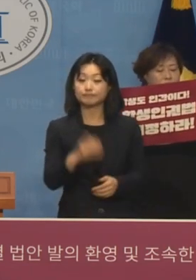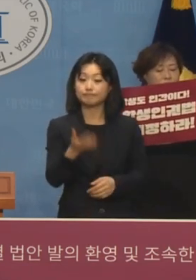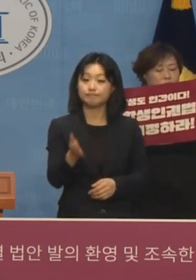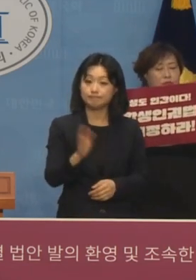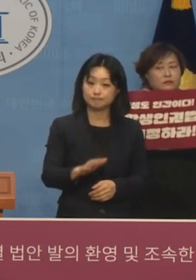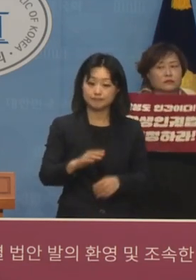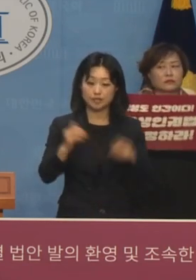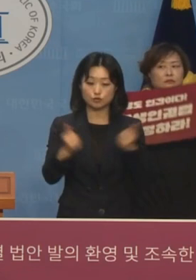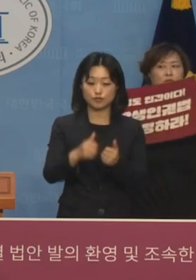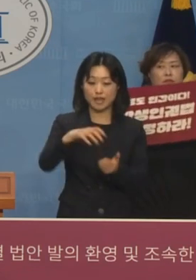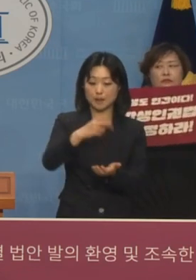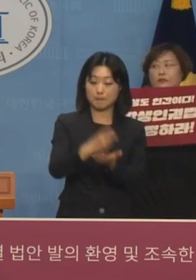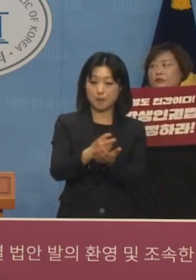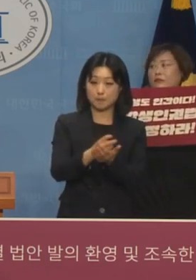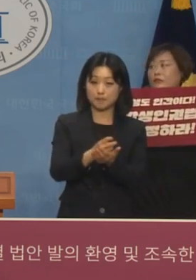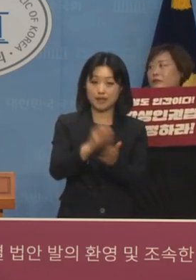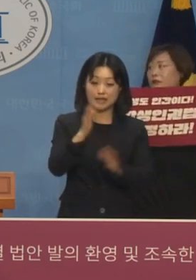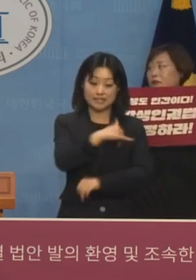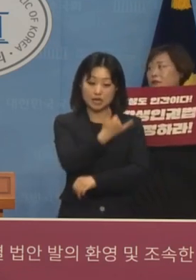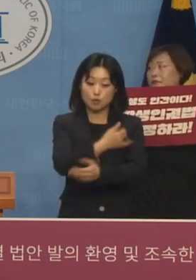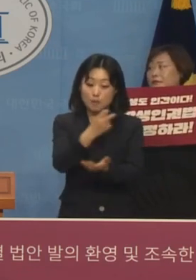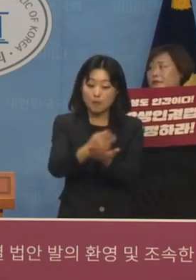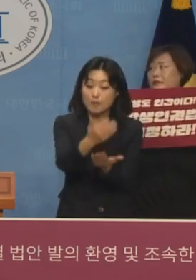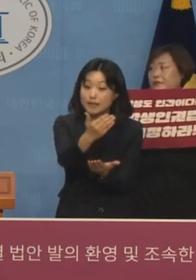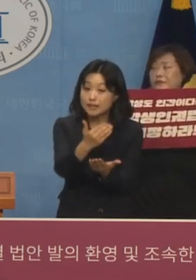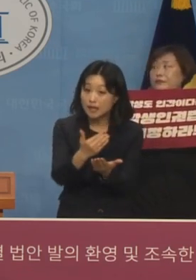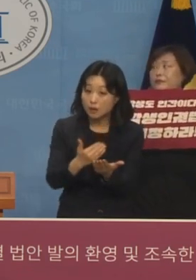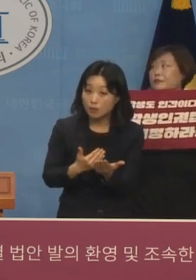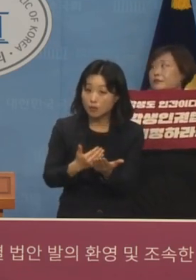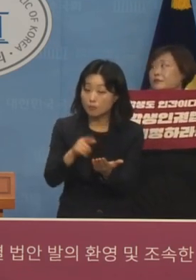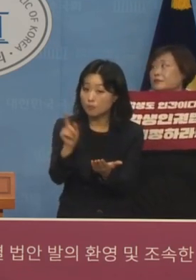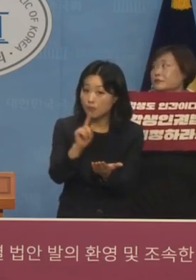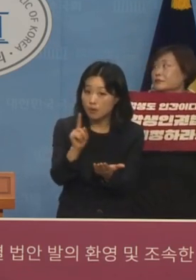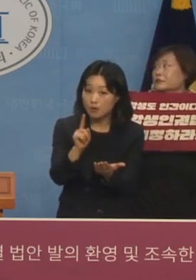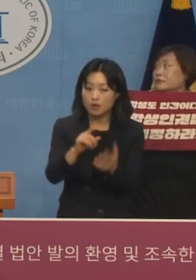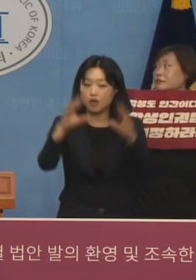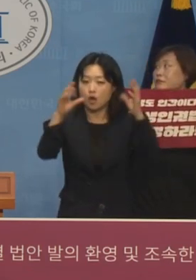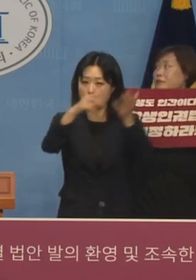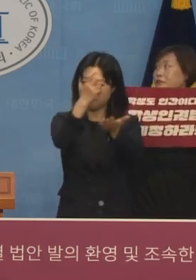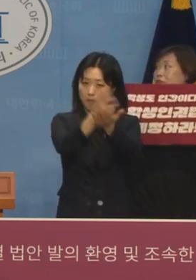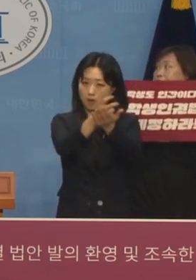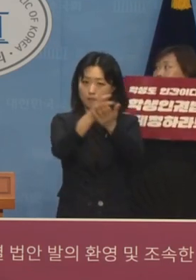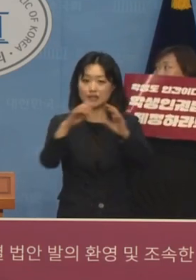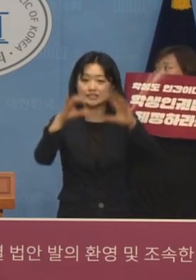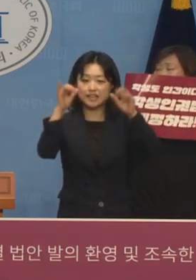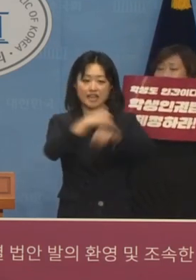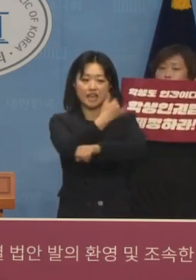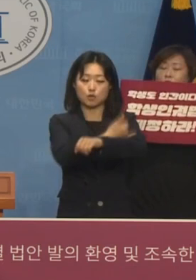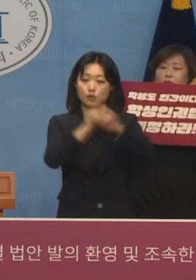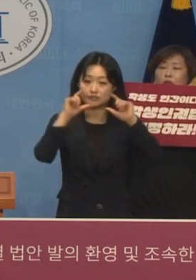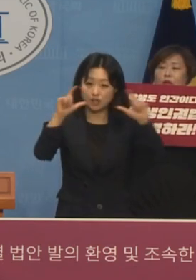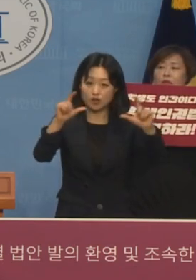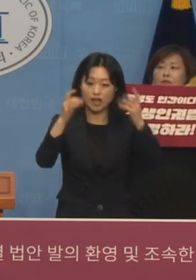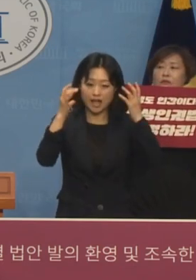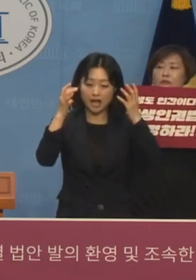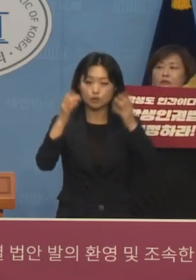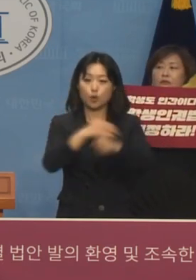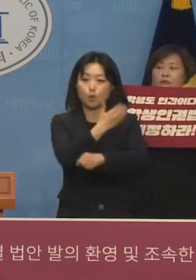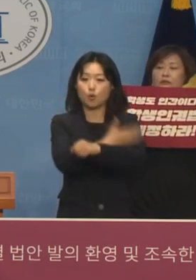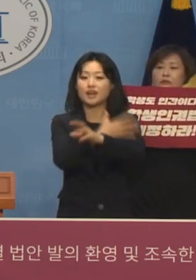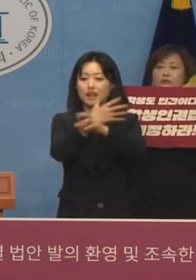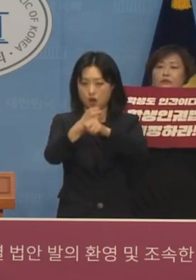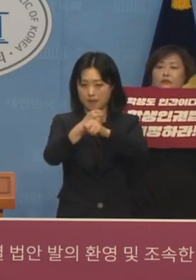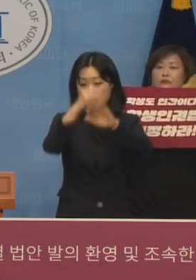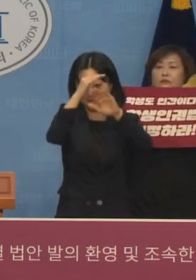그러나 국회에 발의된 학생인권법이 담고 있는 학생의 인권은 헌법과 세계인권선언, 아동권리협약 등이